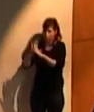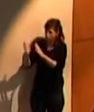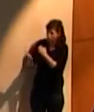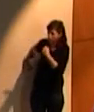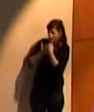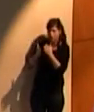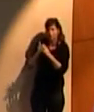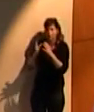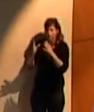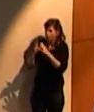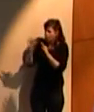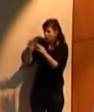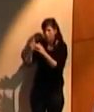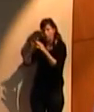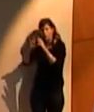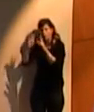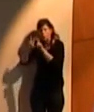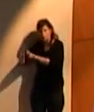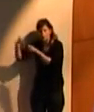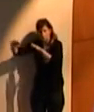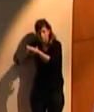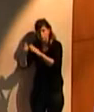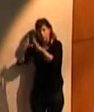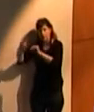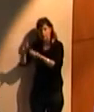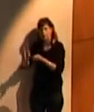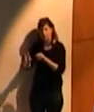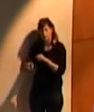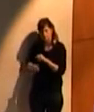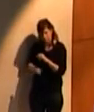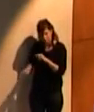subventions, qui est à Perpignan. On a une chargée de com qui est à Bordeaux,